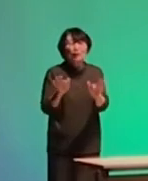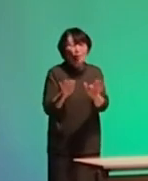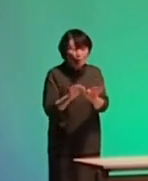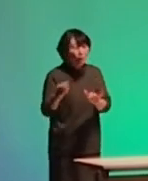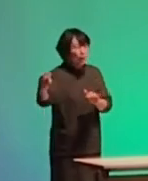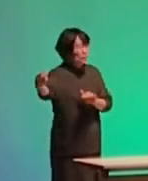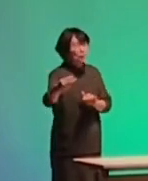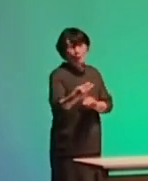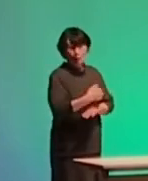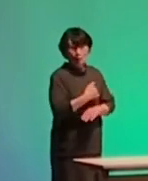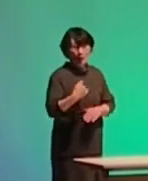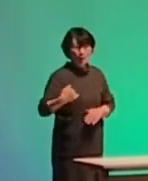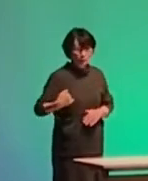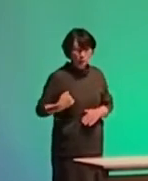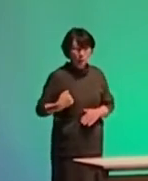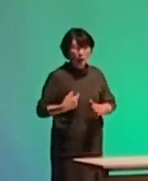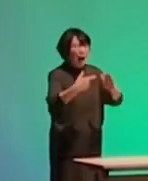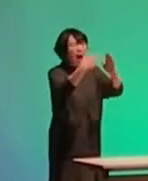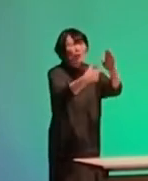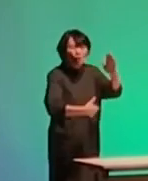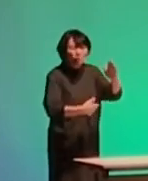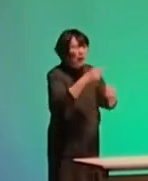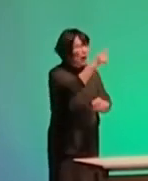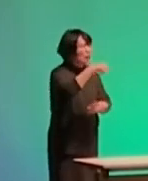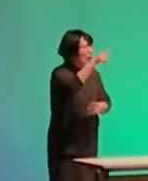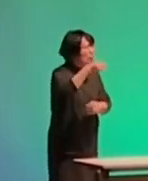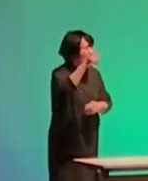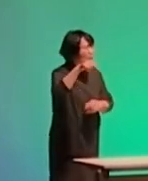になっております。アドレスは